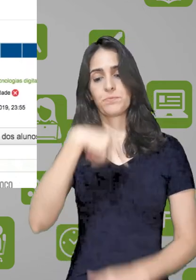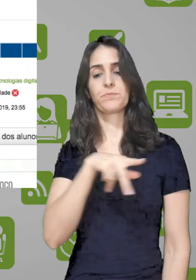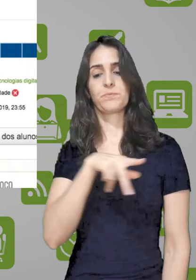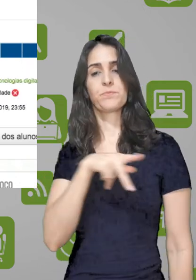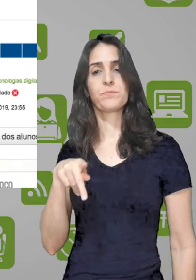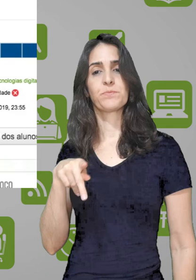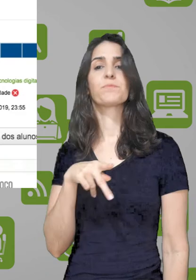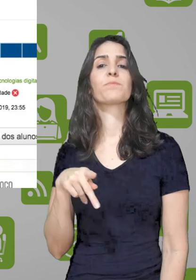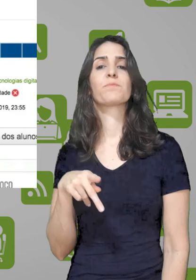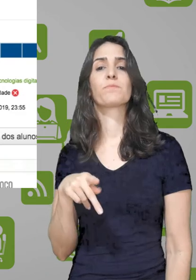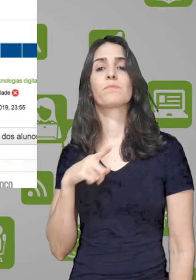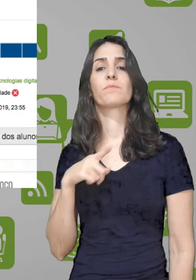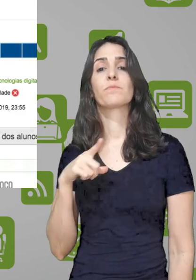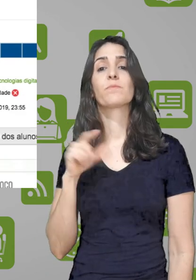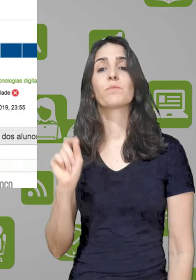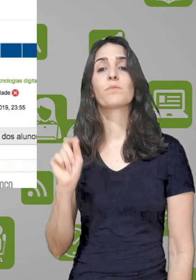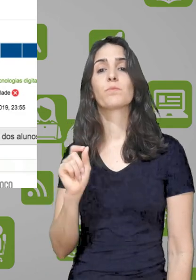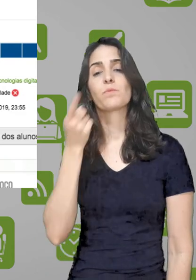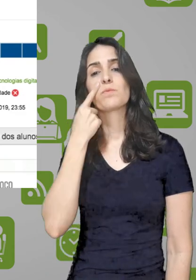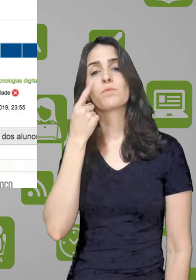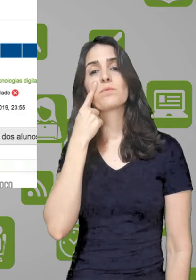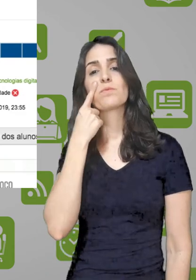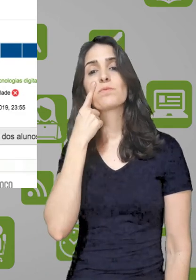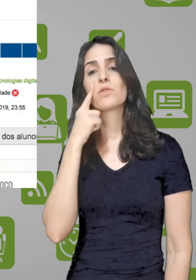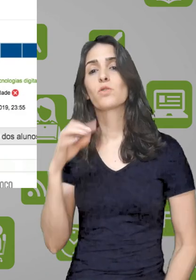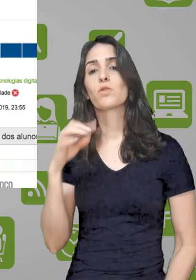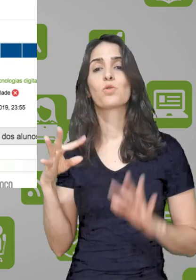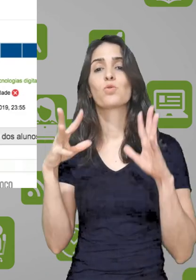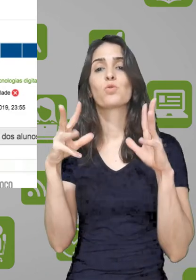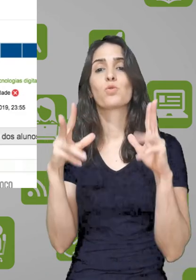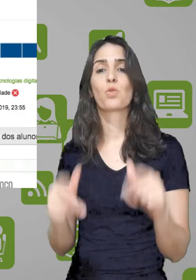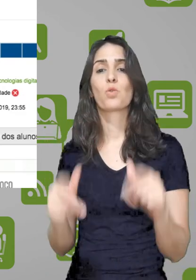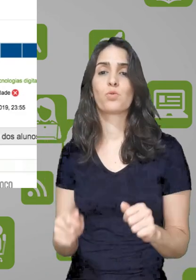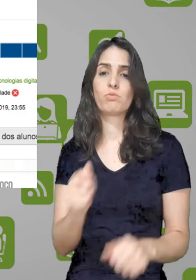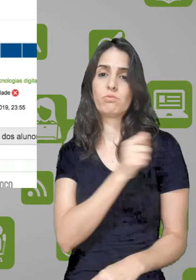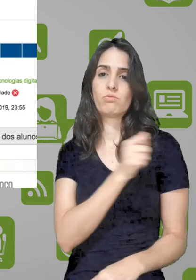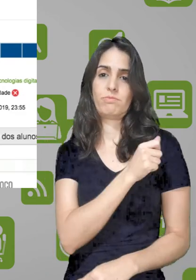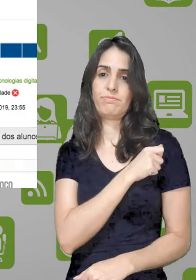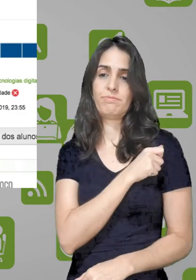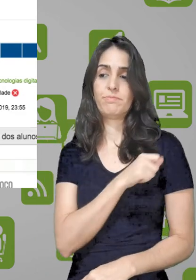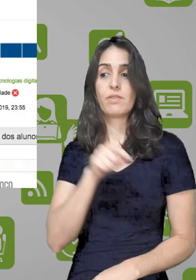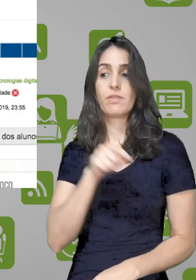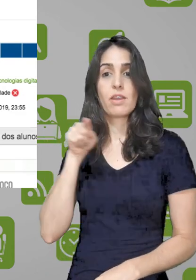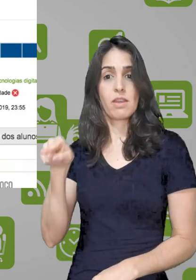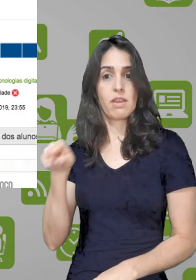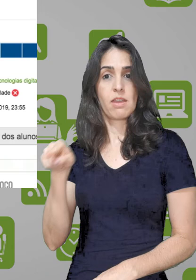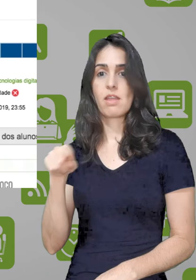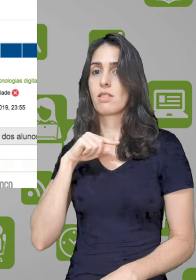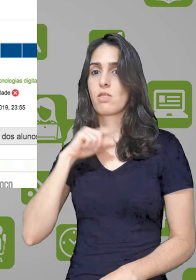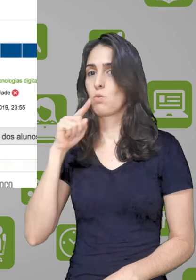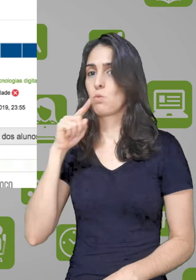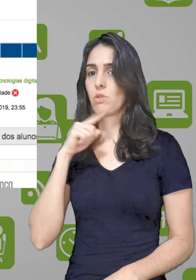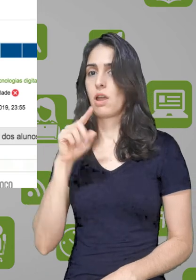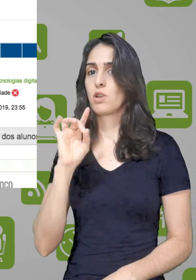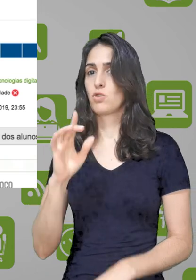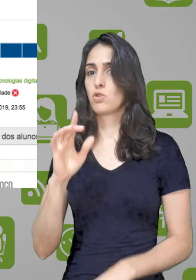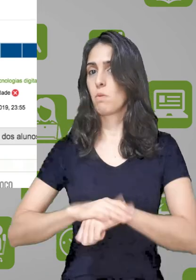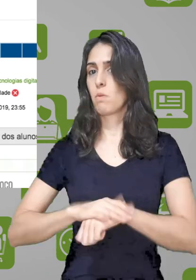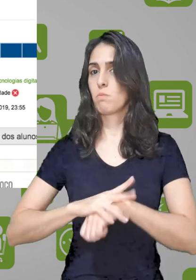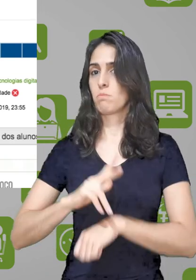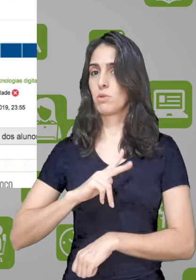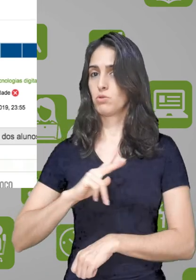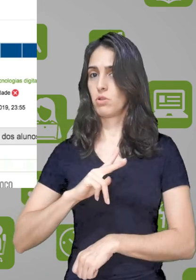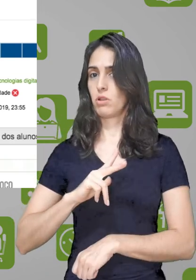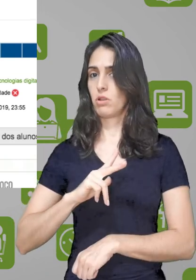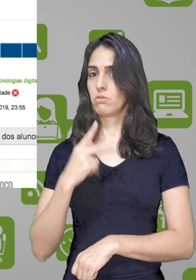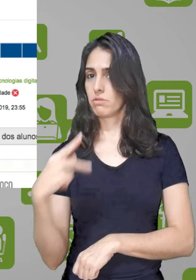fiz. E como professor, nós temos a opção aqui de verificar de todos os alunos. O aluno não tem essa opção,